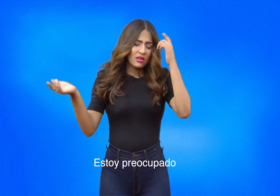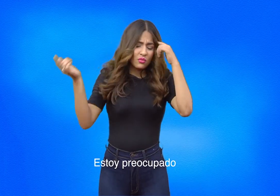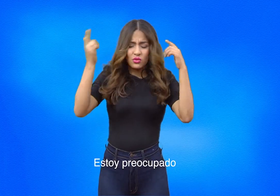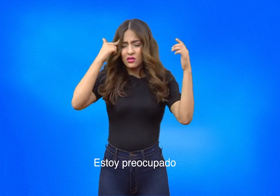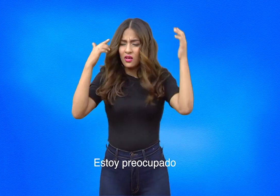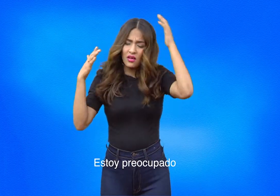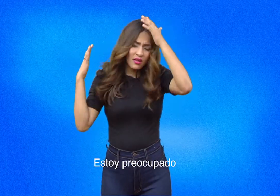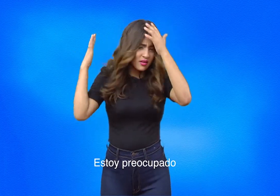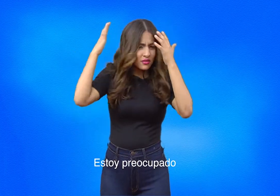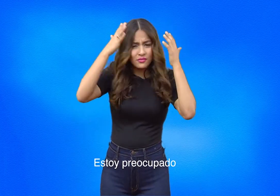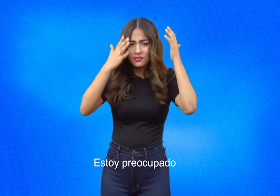Estoy preocupado.